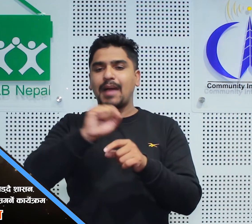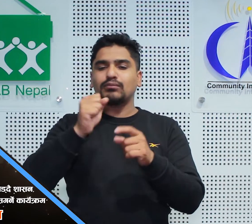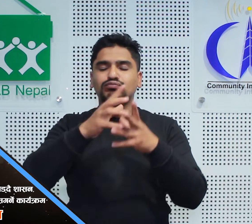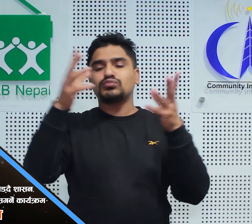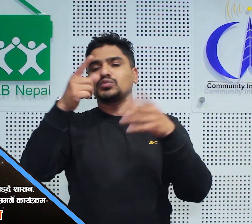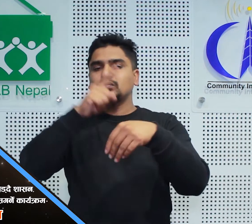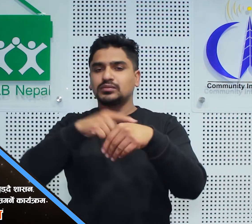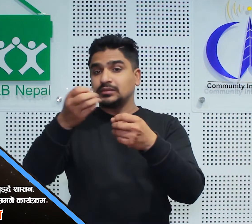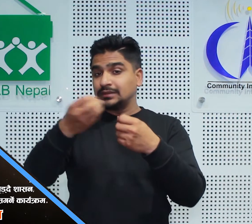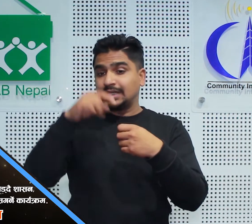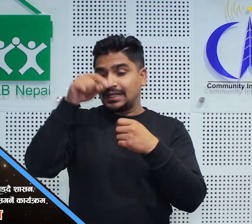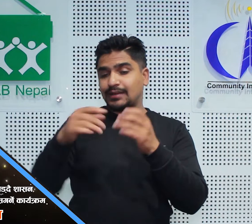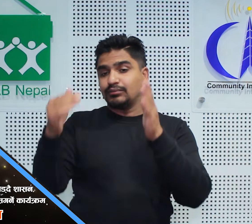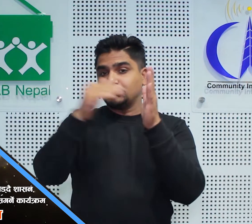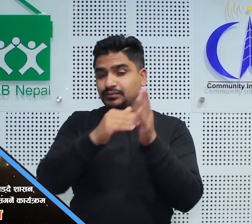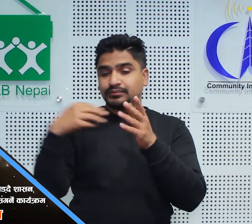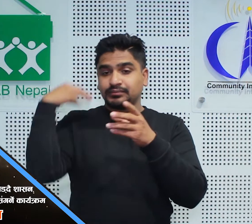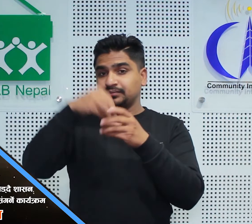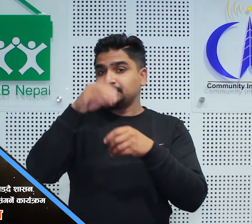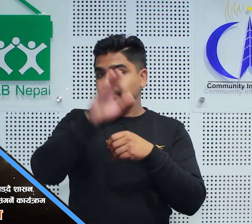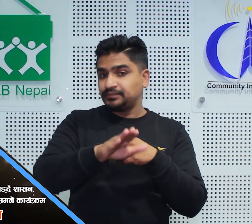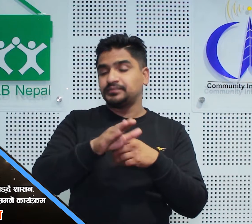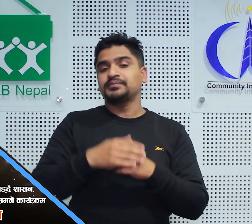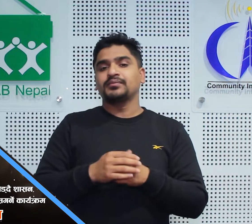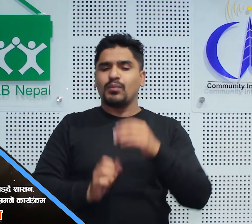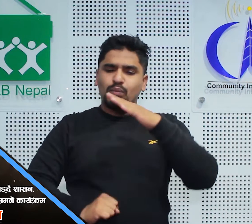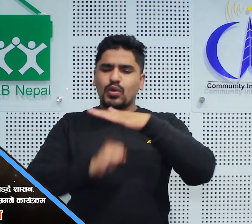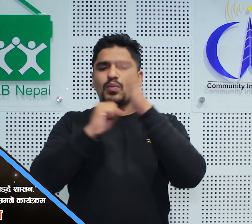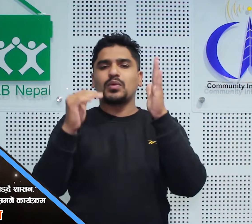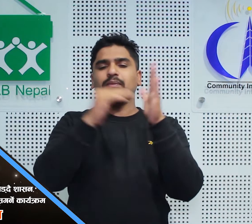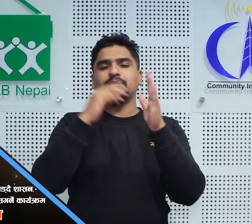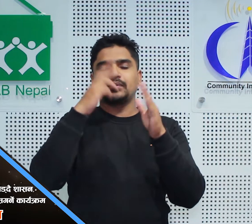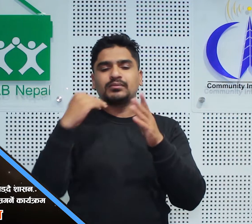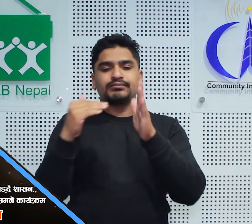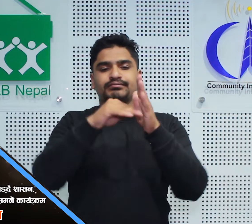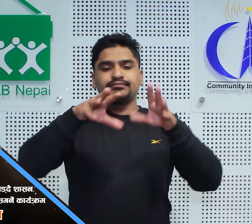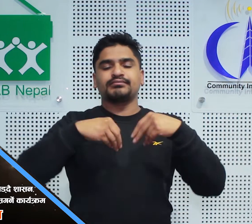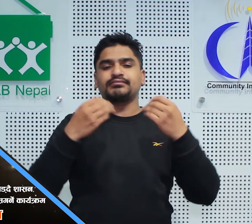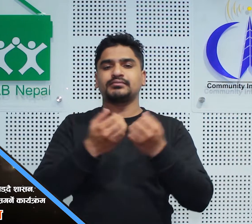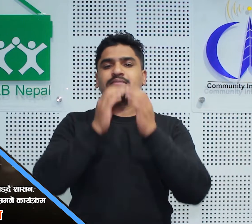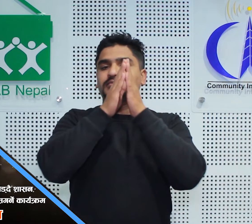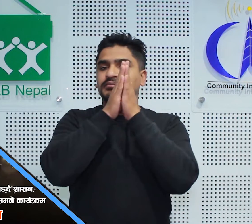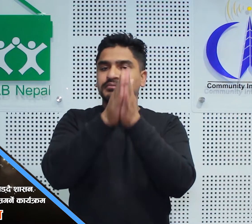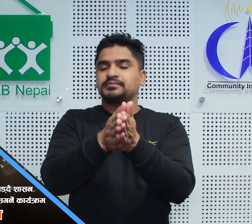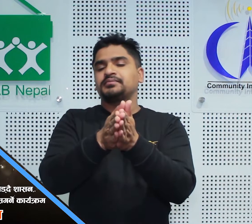समय दिएर यहाँ उपस्थित भइदिनु भएकोमा प्रमुख अतिथिको रूपमा आसन ग्रहण गर्नका लागि हार्दिक अनुरोध